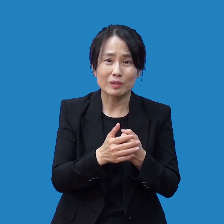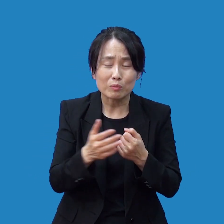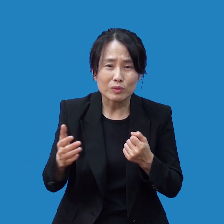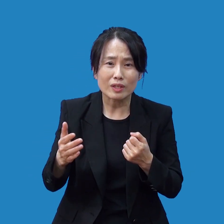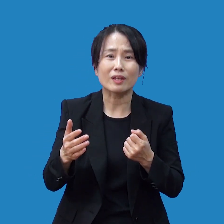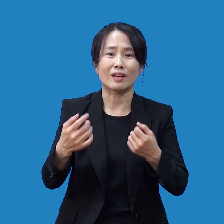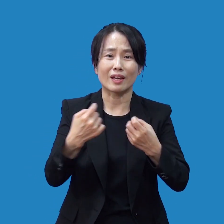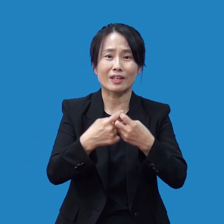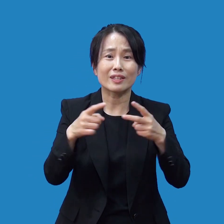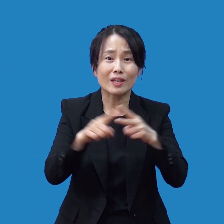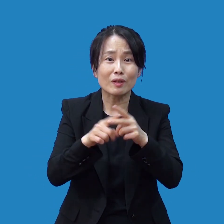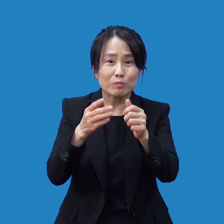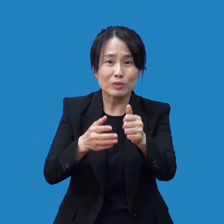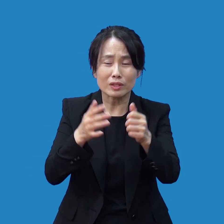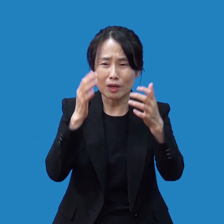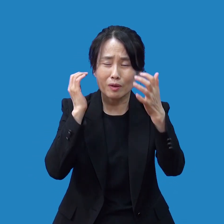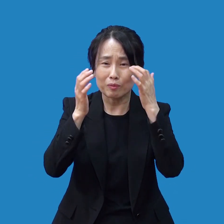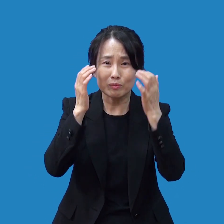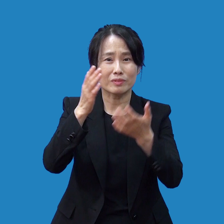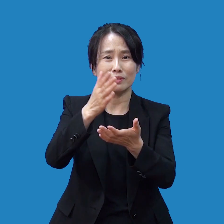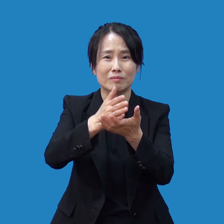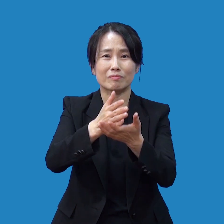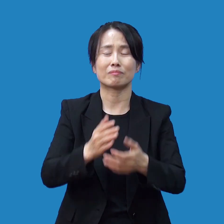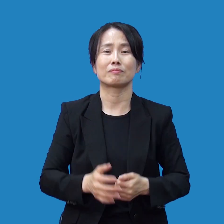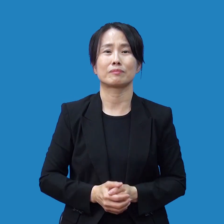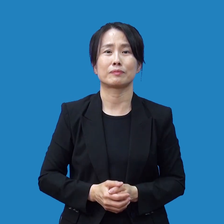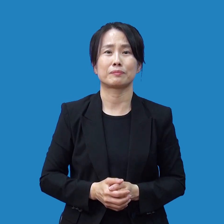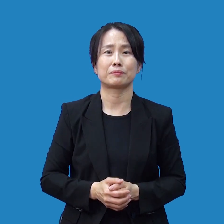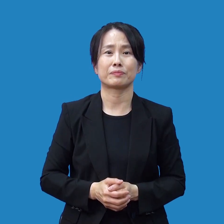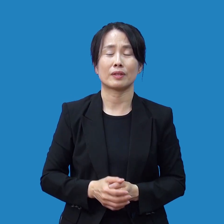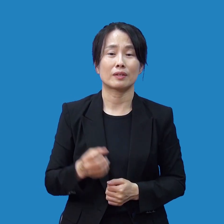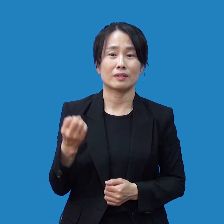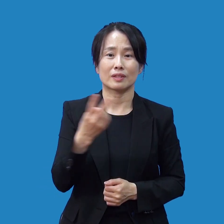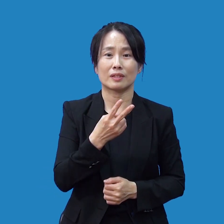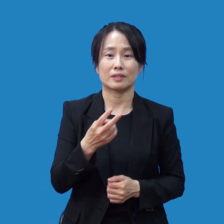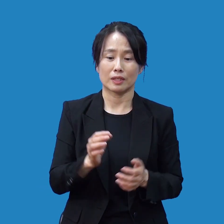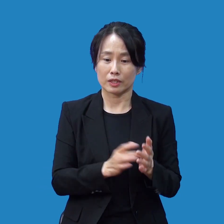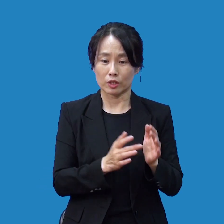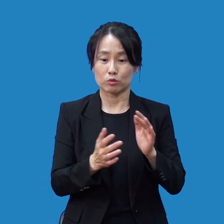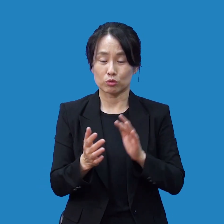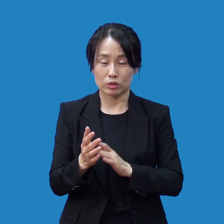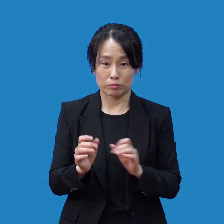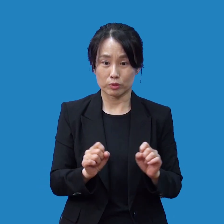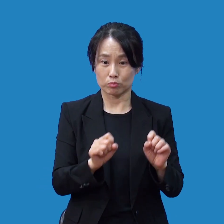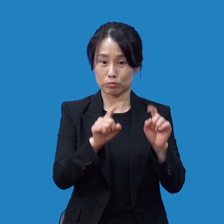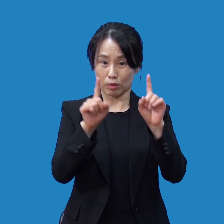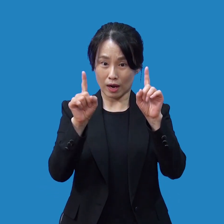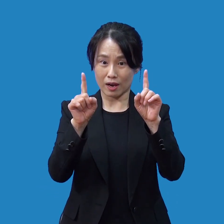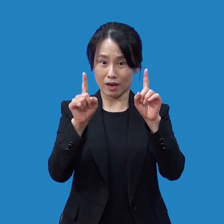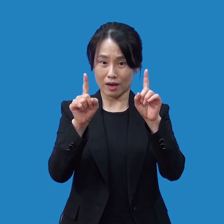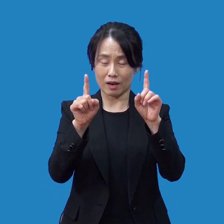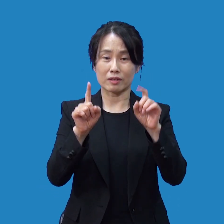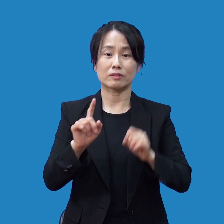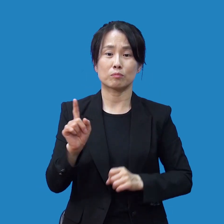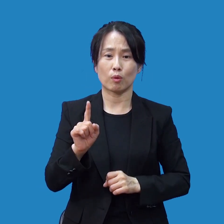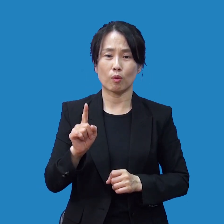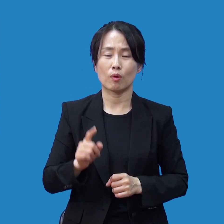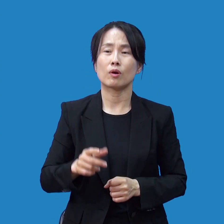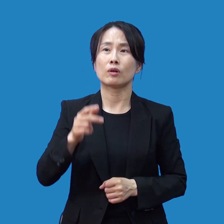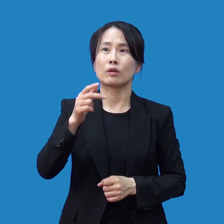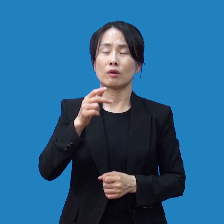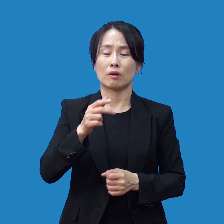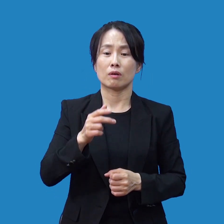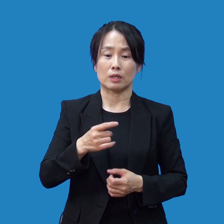자 한번 하는 건데, 점검 다시. 예수님이 부활하셨다는 것은 주님이 의인이시고